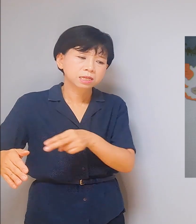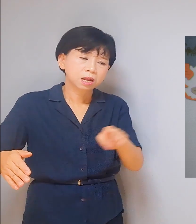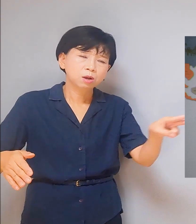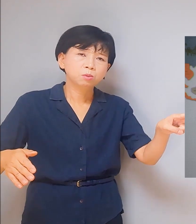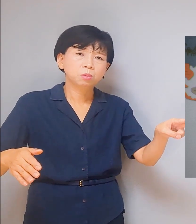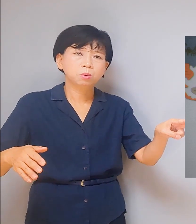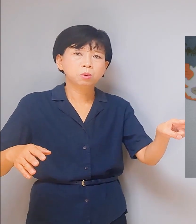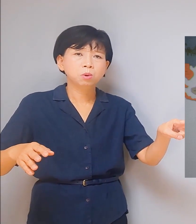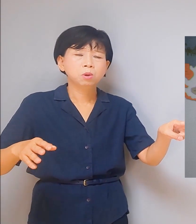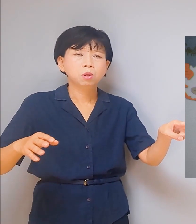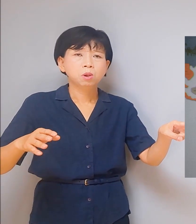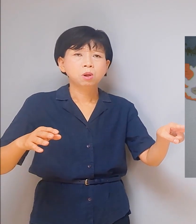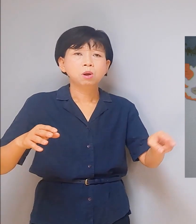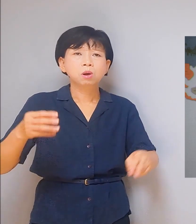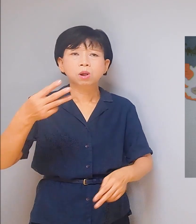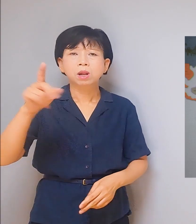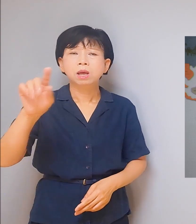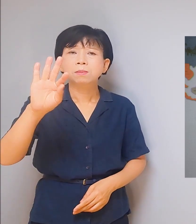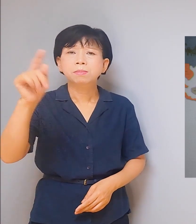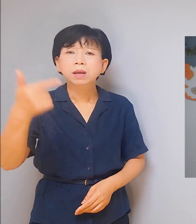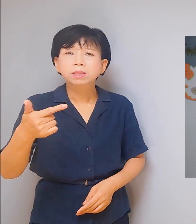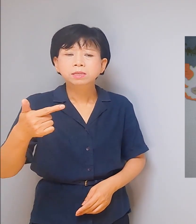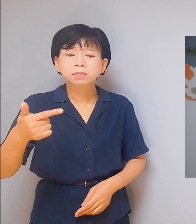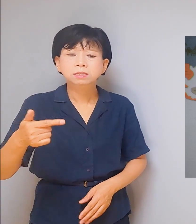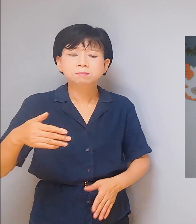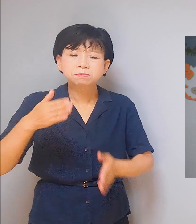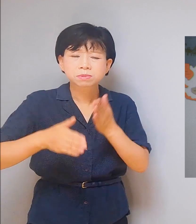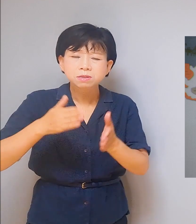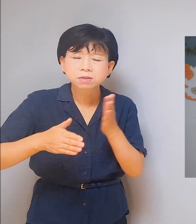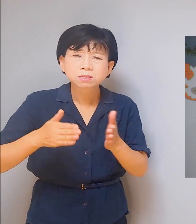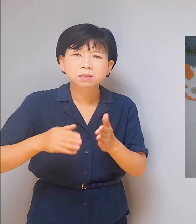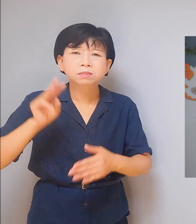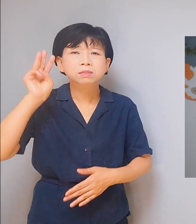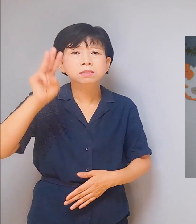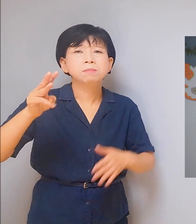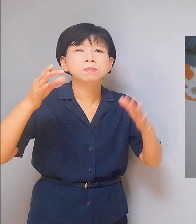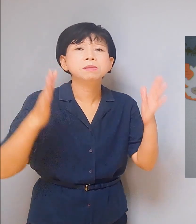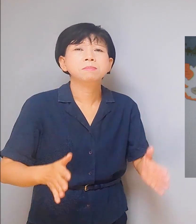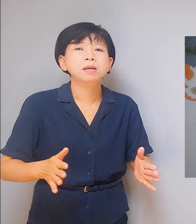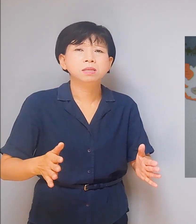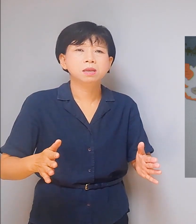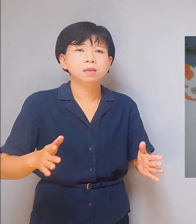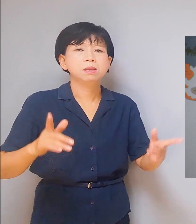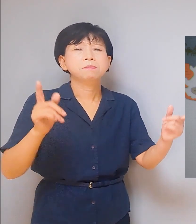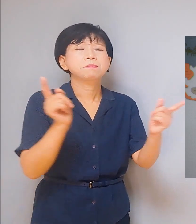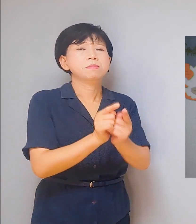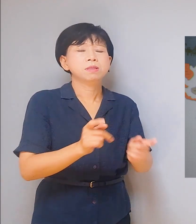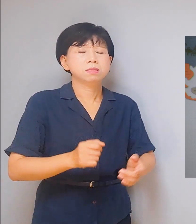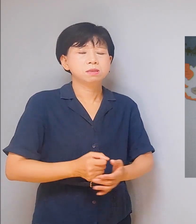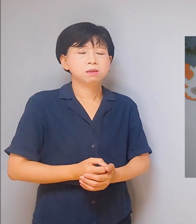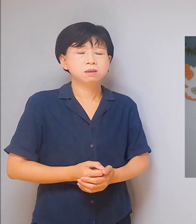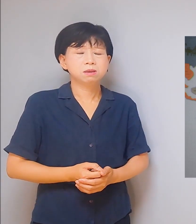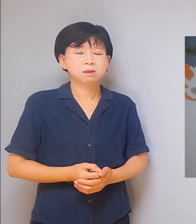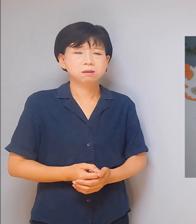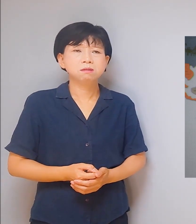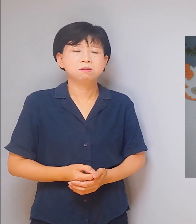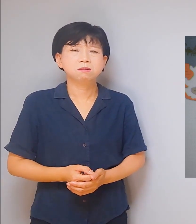빨리 달려 7일 만에 만나게 되는 거예요. 이 라반이 아주 무섭게 쫓아오는